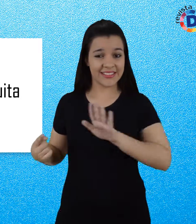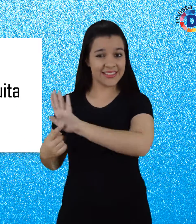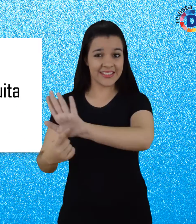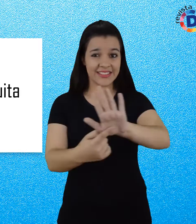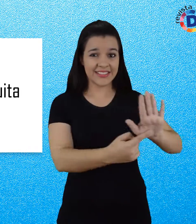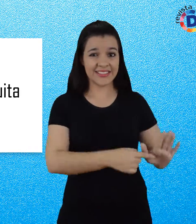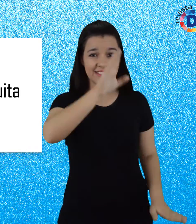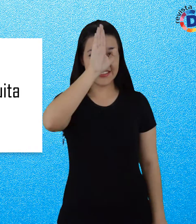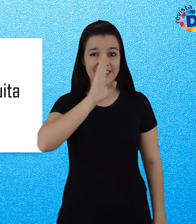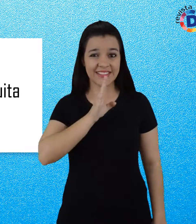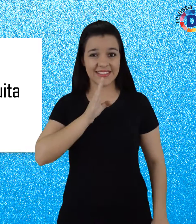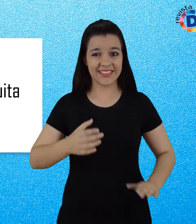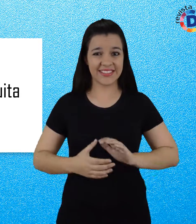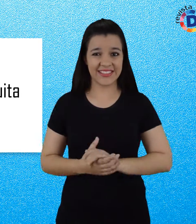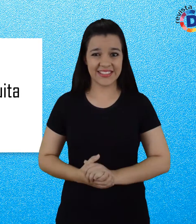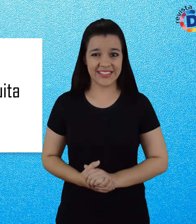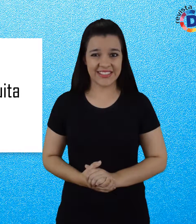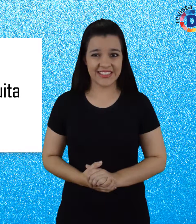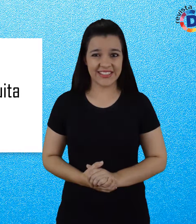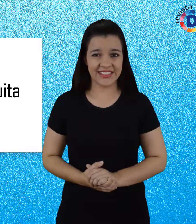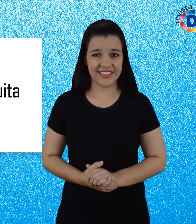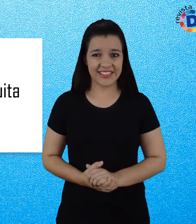Santo Amaro, São Paulo. Apresentação gratuita.